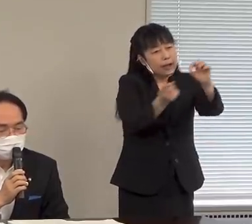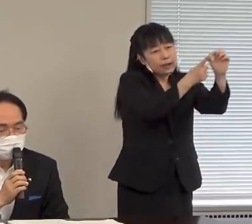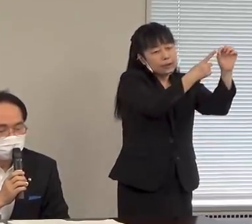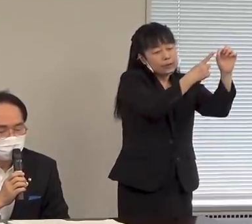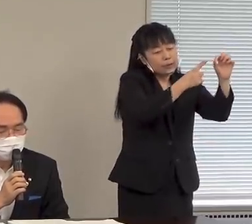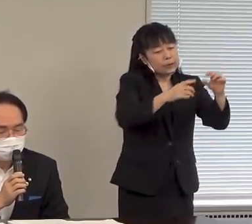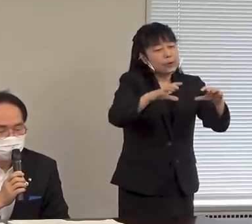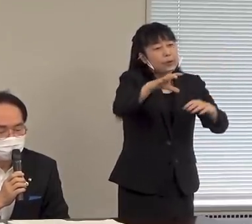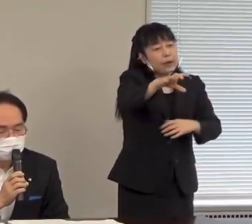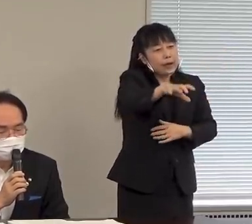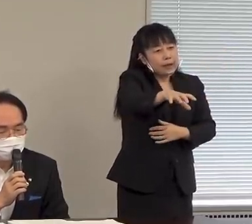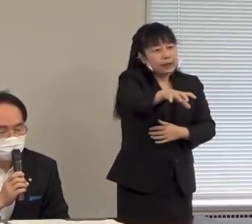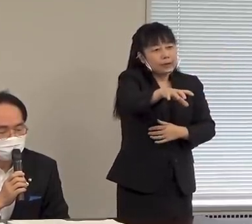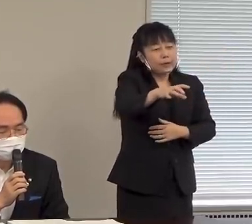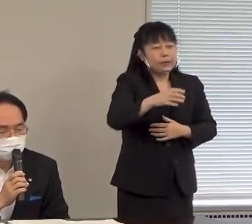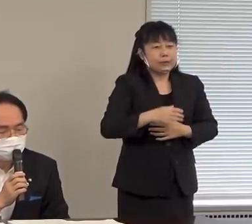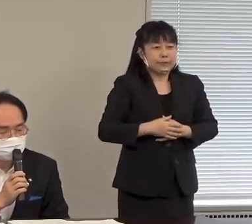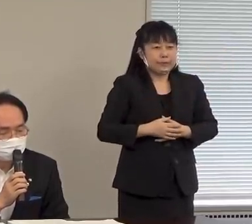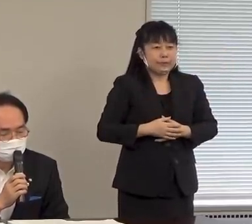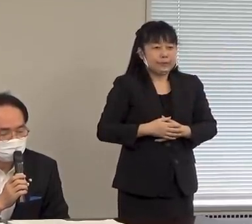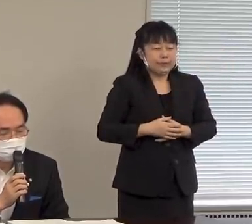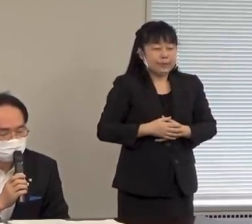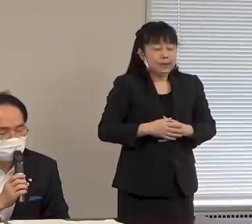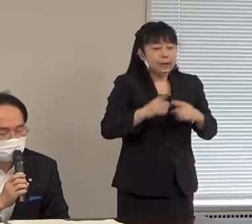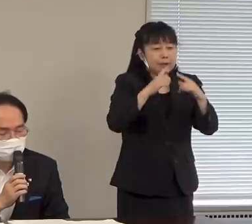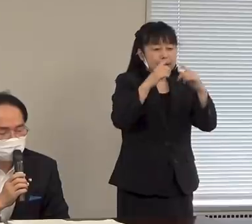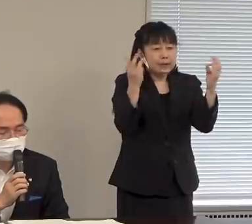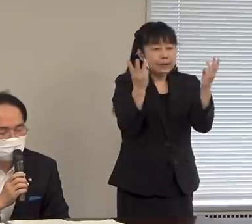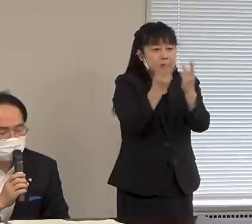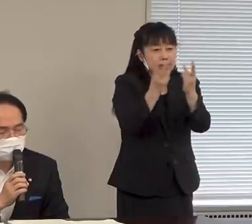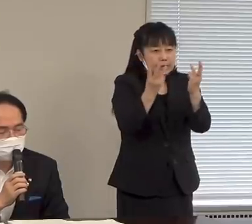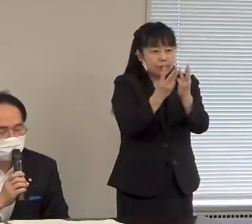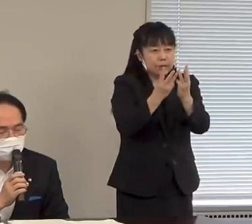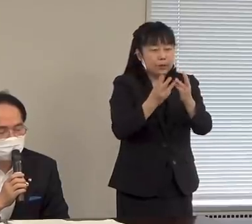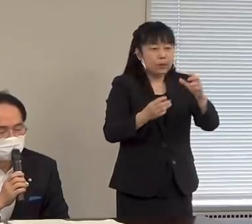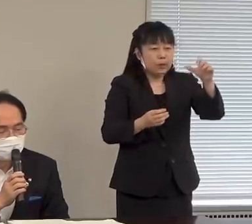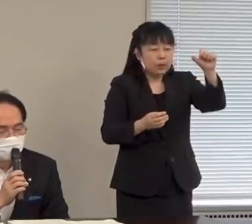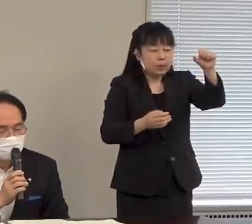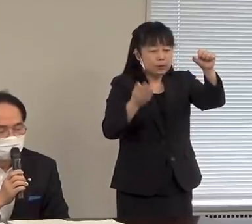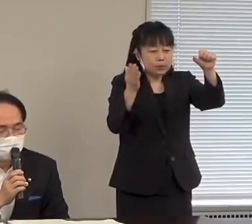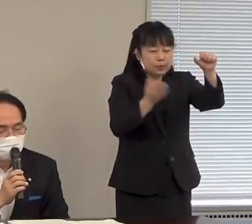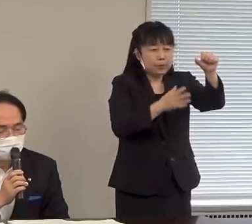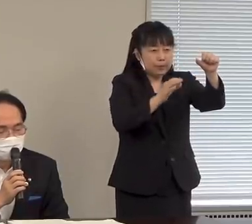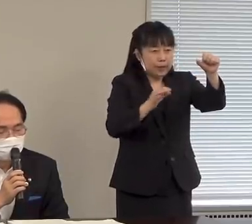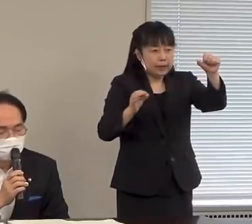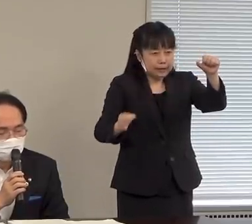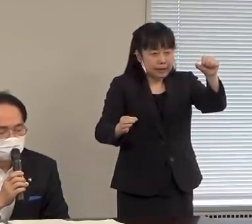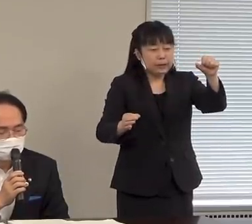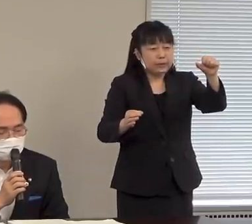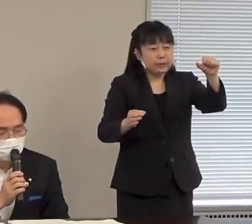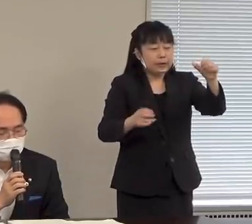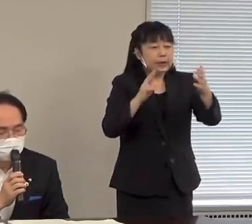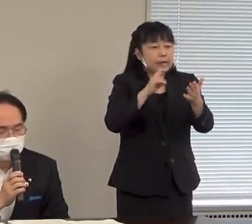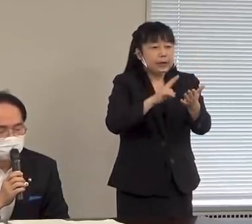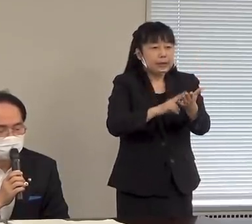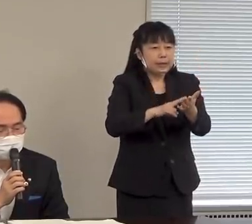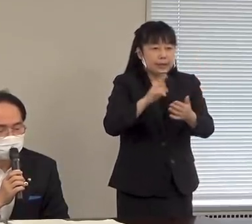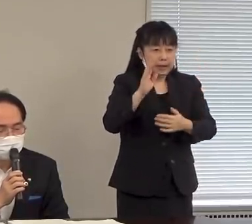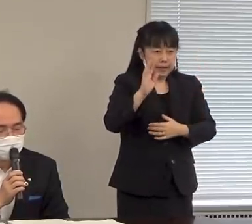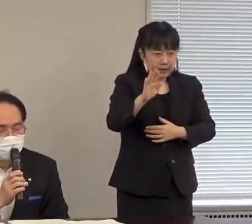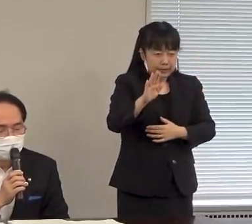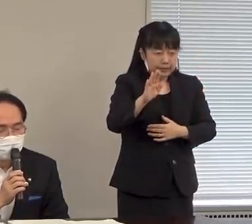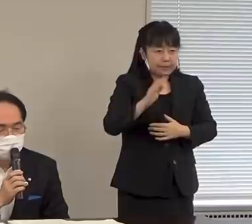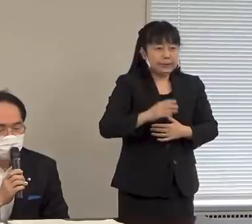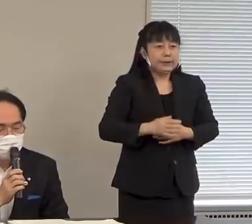容定員の 50% 程度いないというこちらの基準がかかると。逆